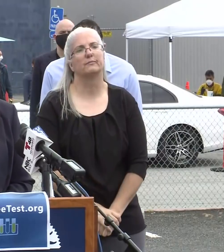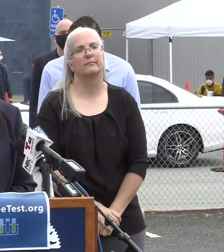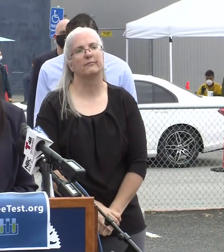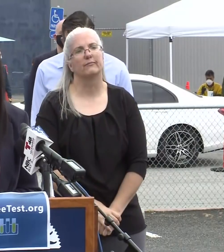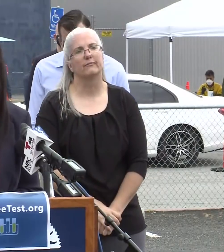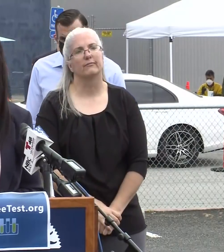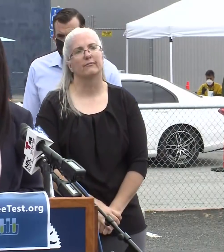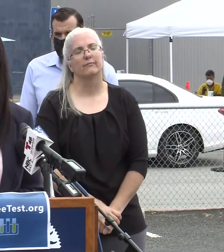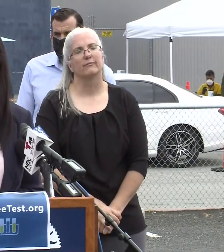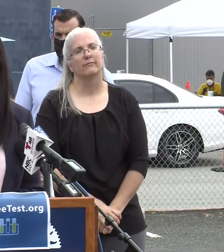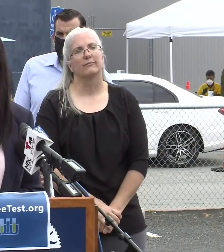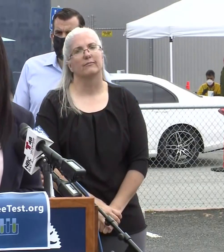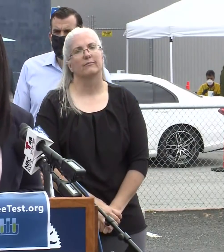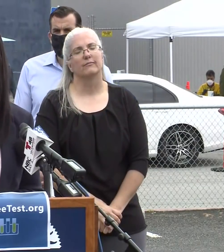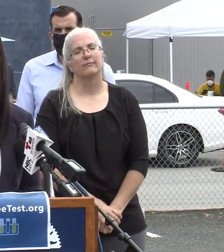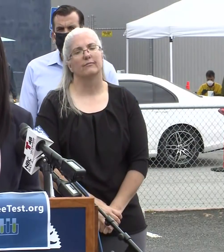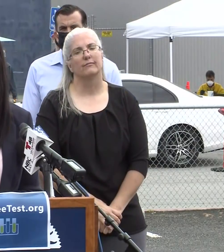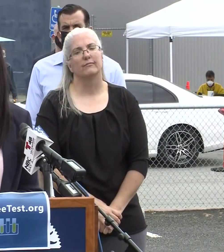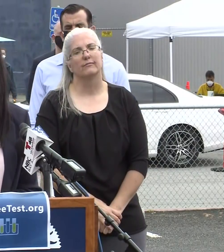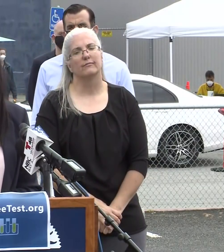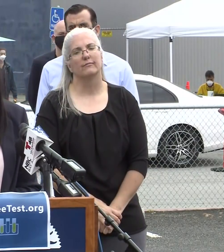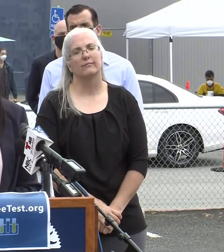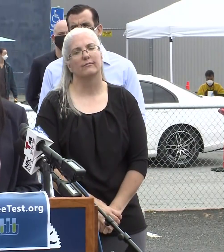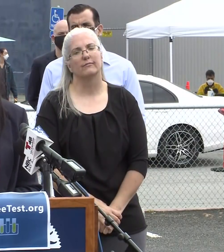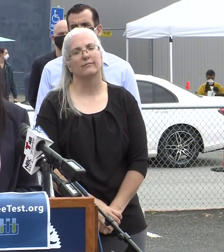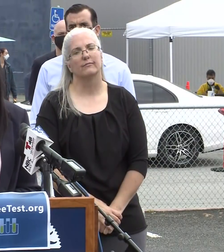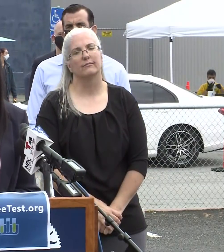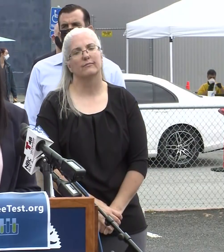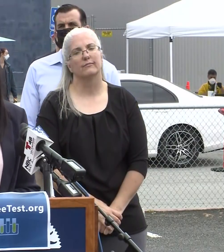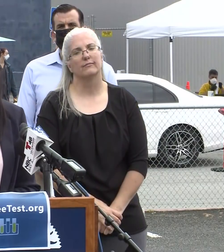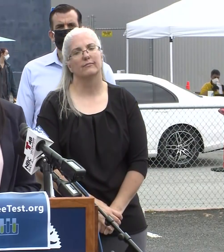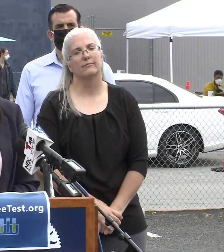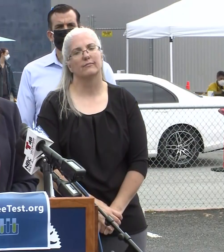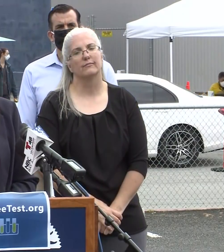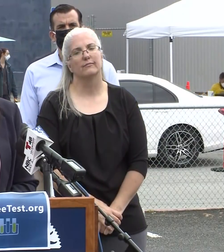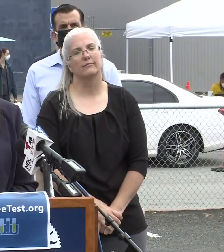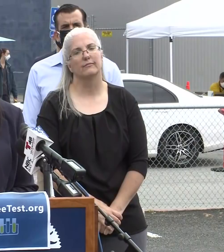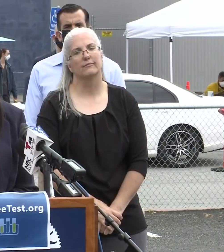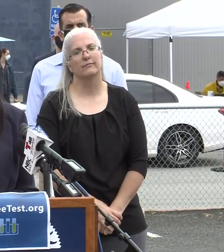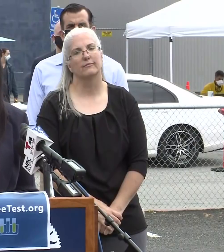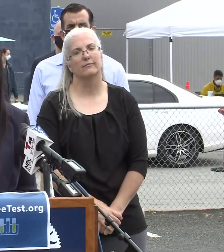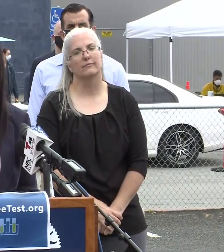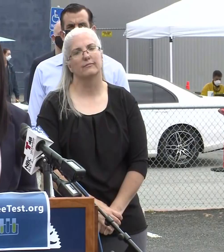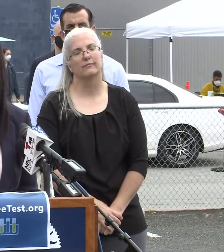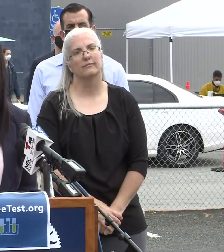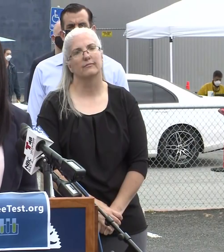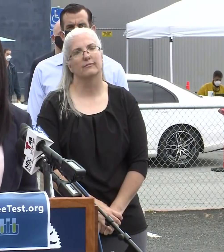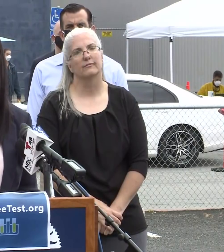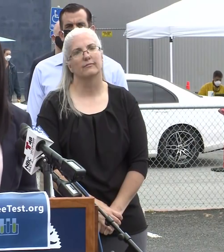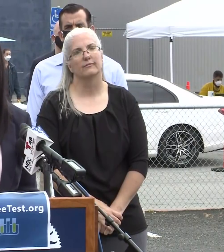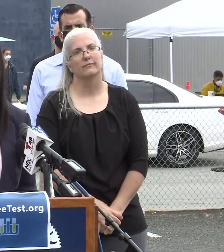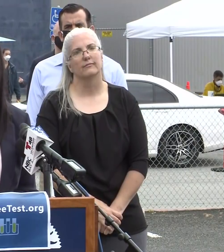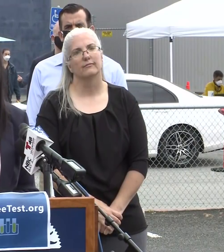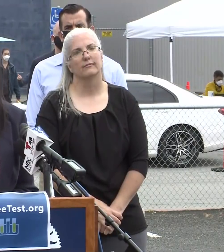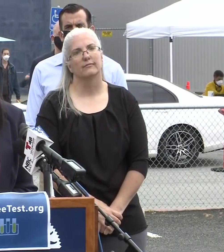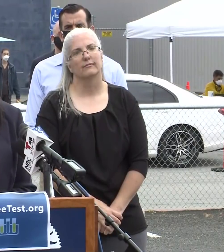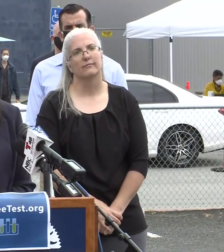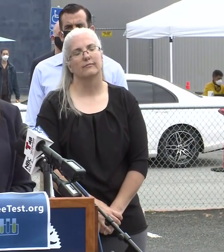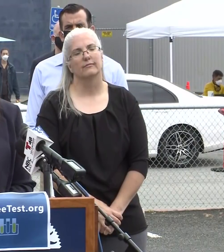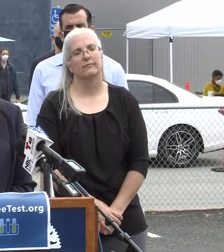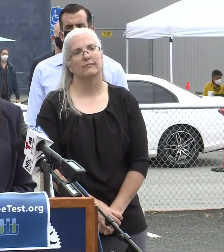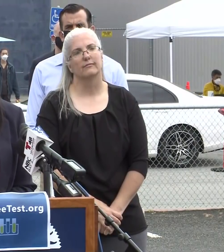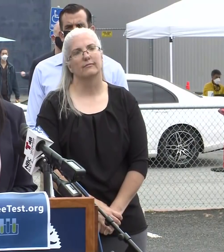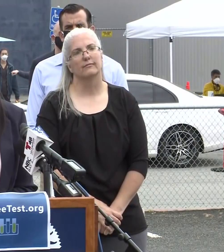nuestra comunidad entienda que aquí tenemos uno de los dos sitios que Vera Lee, el estado y el condado y la